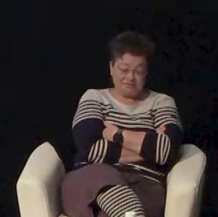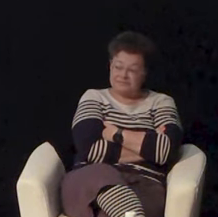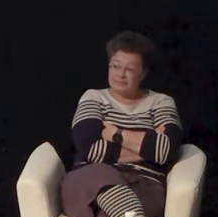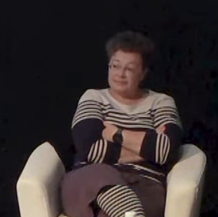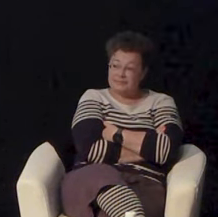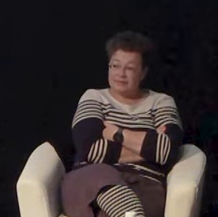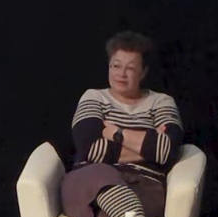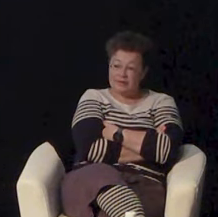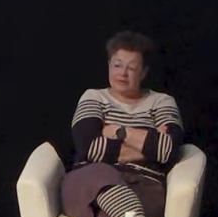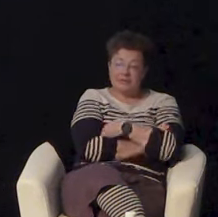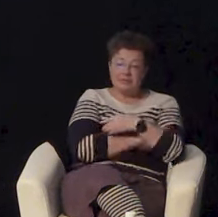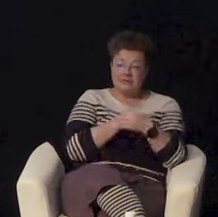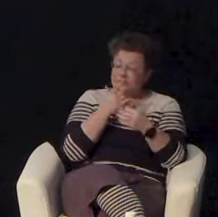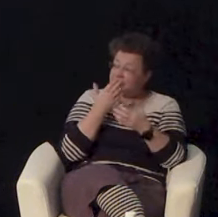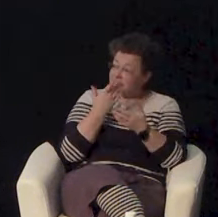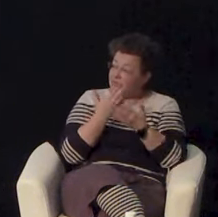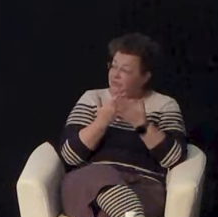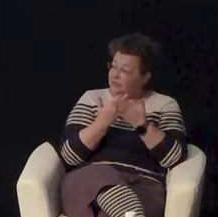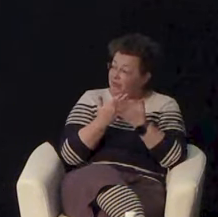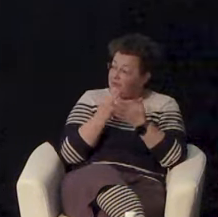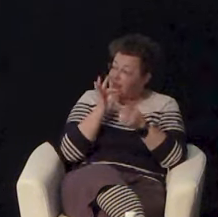Et donc, voilà, c'est compliqué.